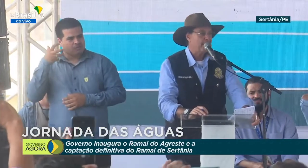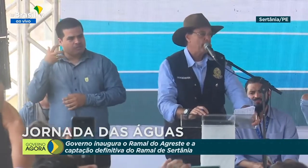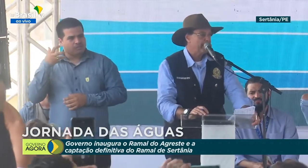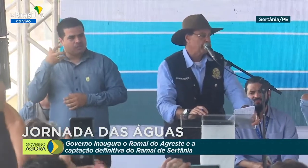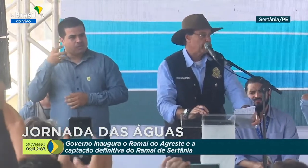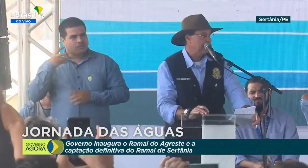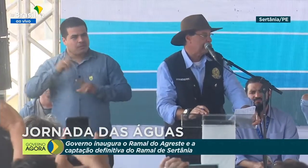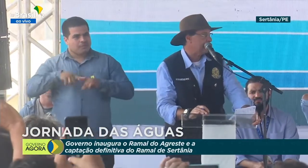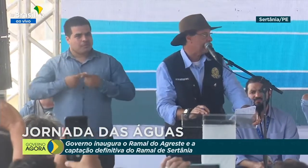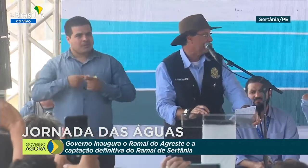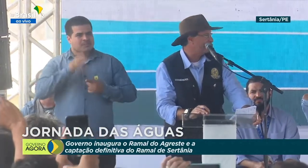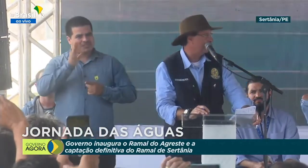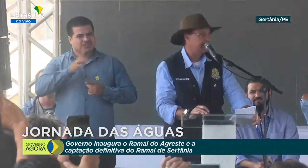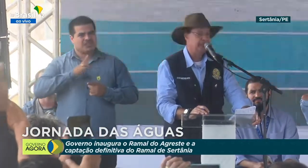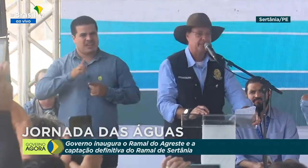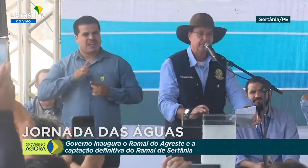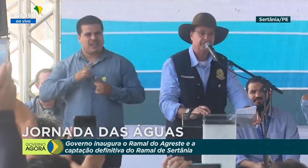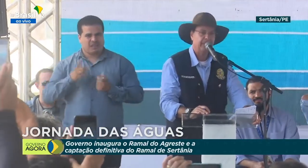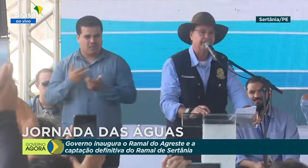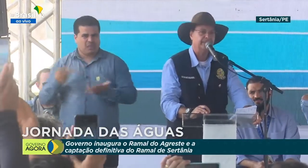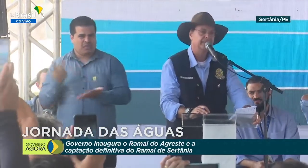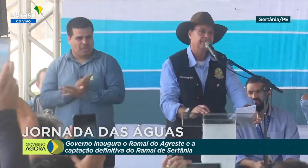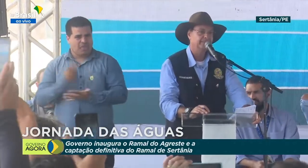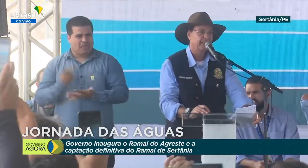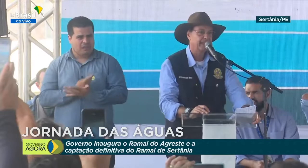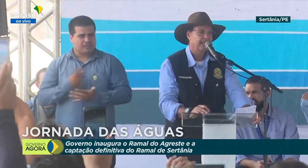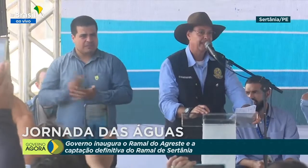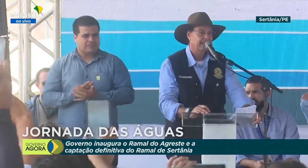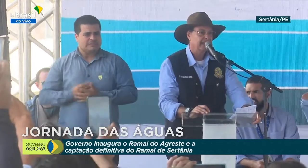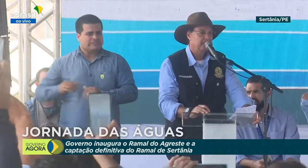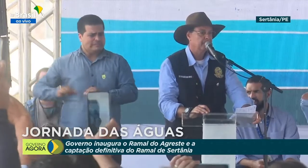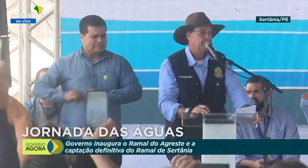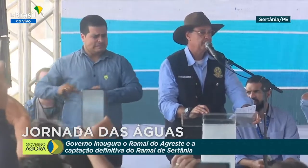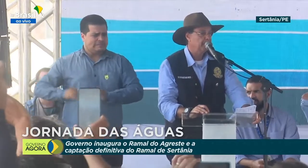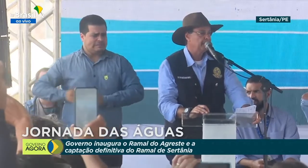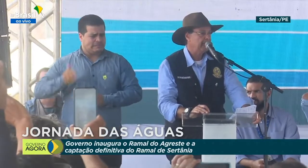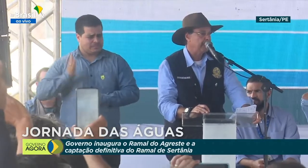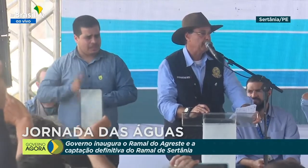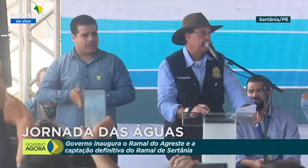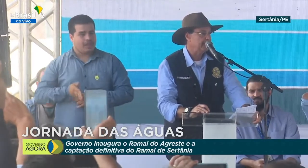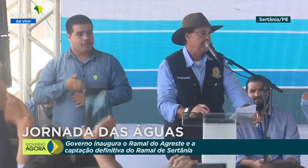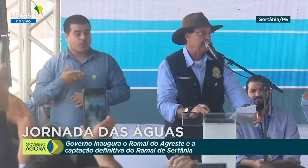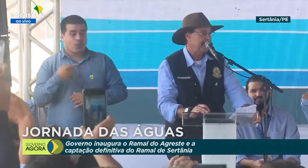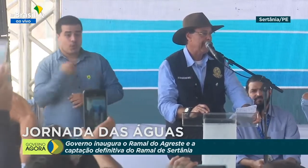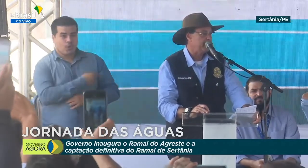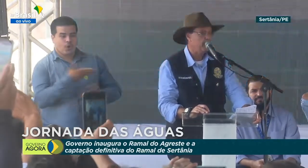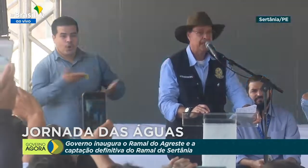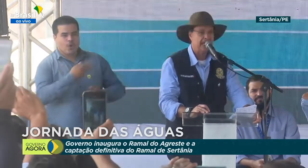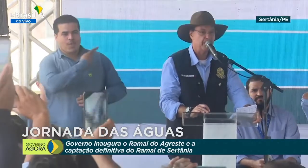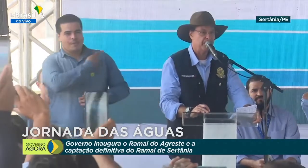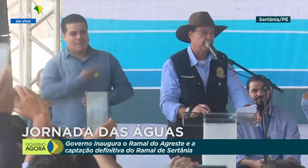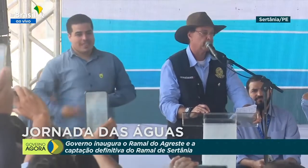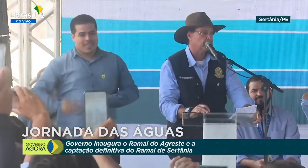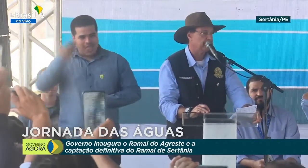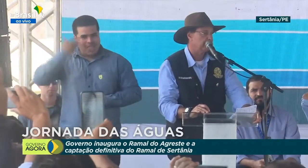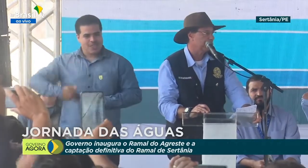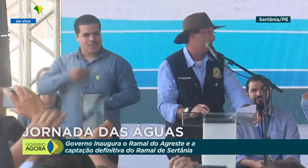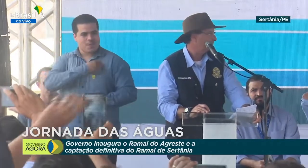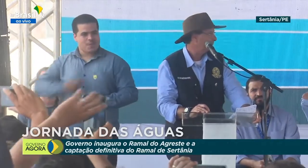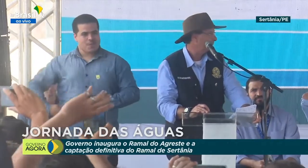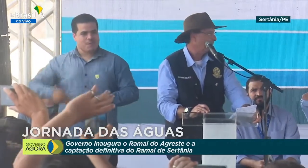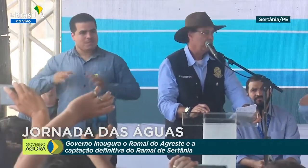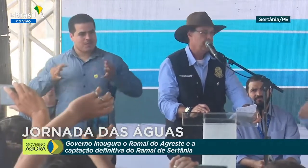nós já comemos muito quilo de sal junto, presidente Bolsonaro. O senhor está aqui hoje, presidente da República, e eu, ministro do